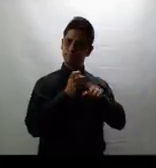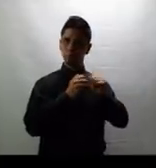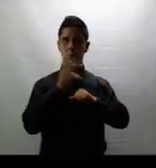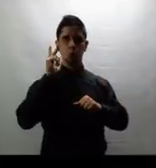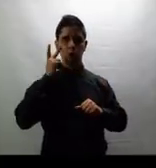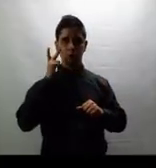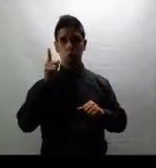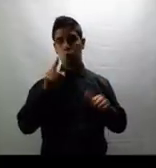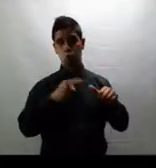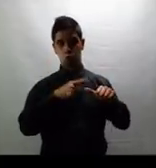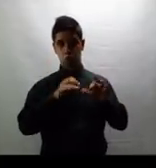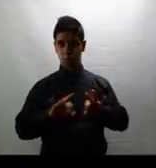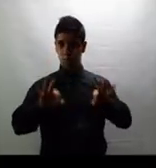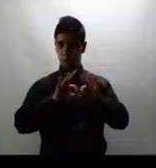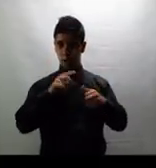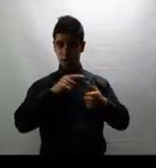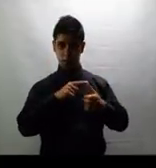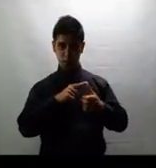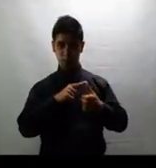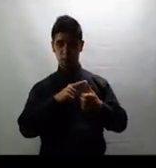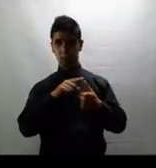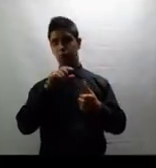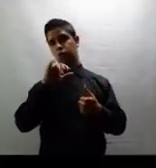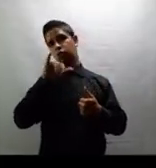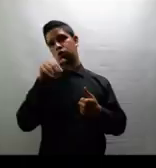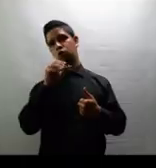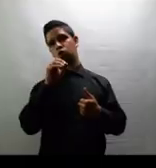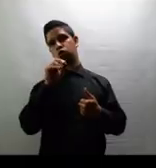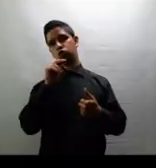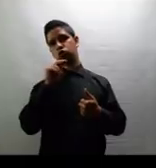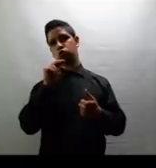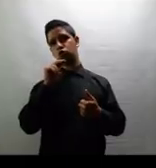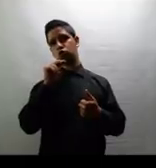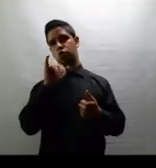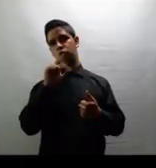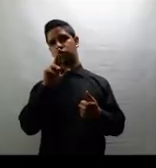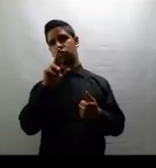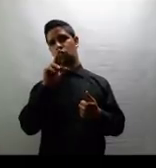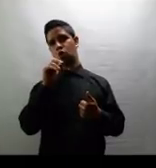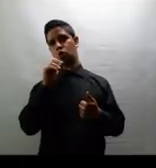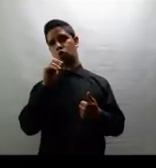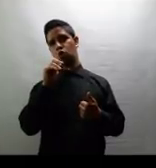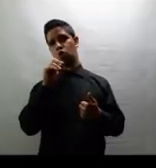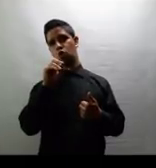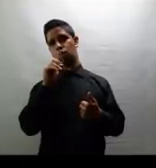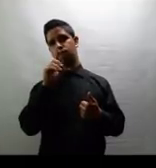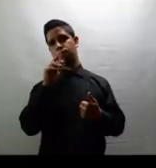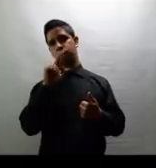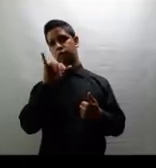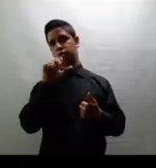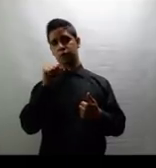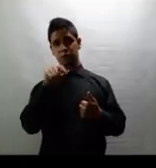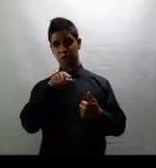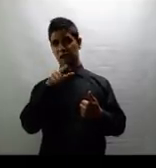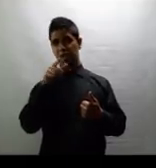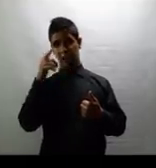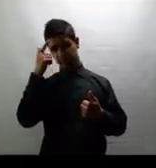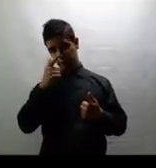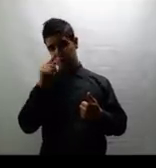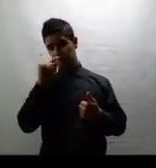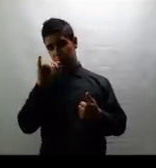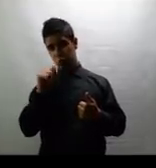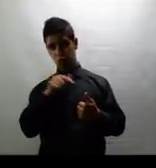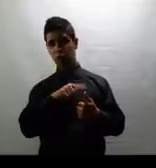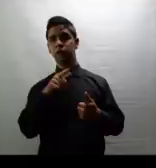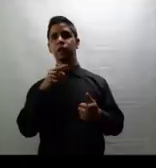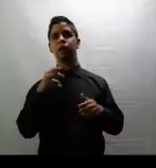los discos claves es el compositor johnny rodríguez hermano de tito rodríguez porque él fue el que escribió en al de arriba no pasará